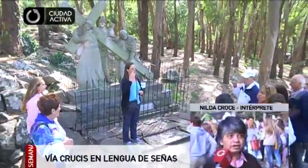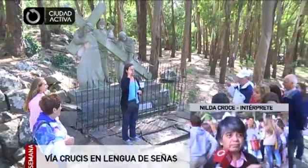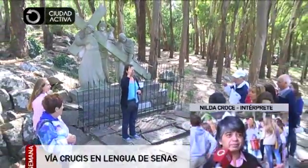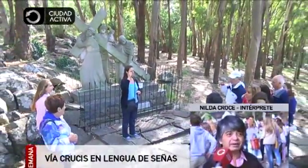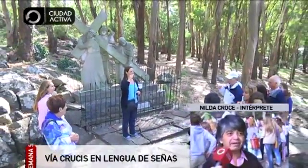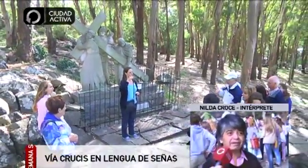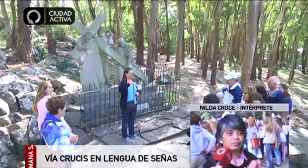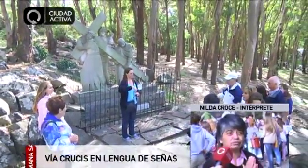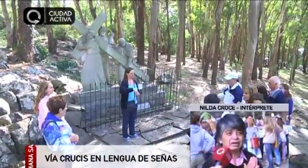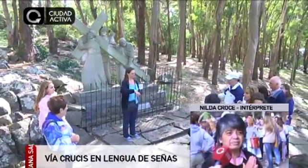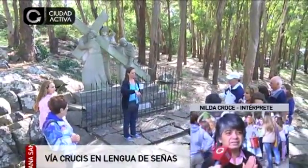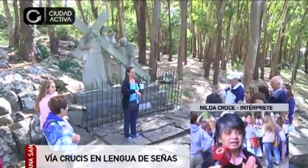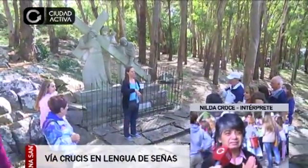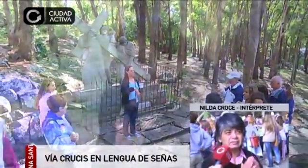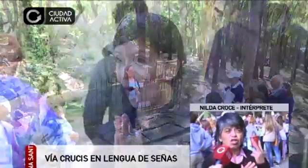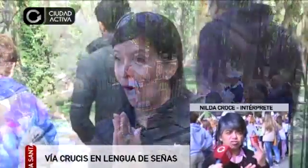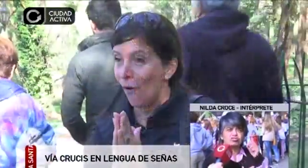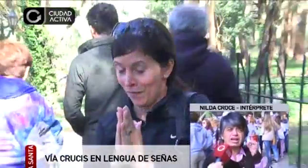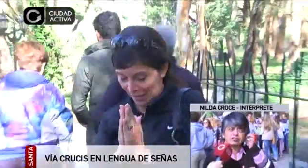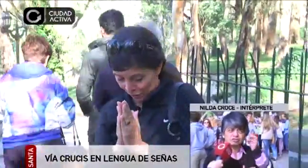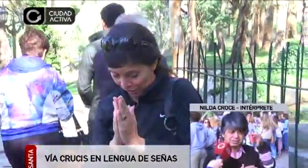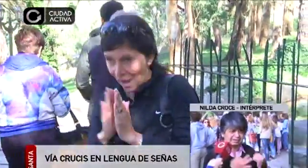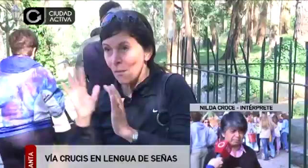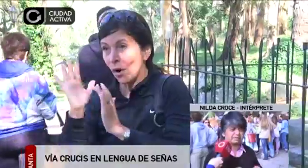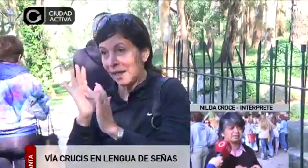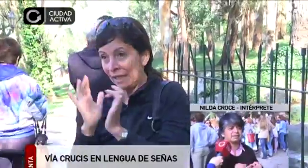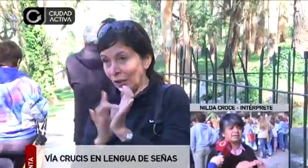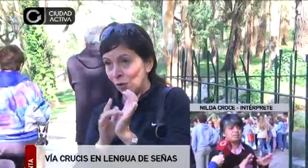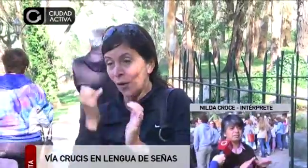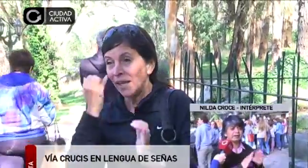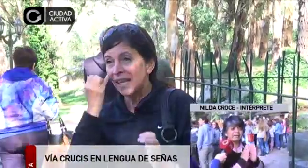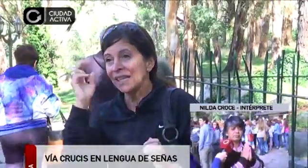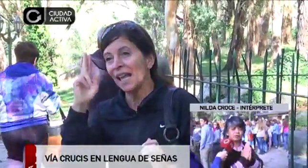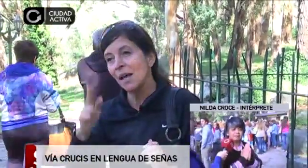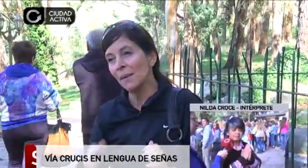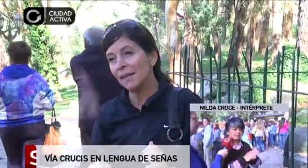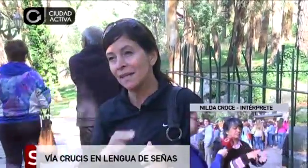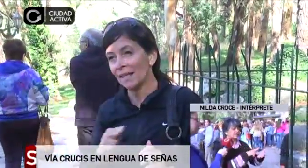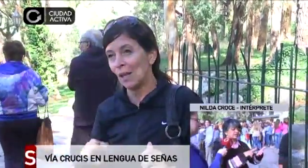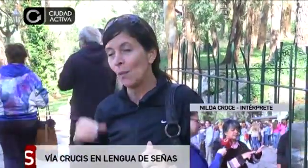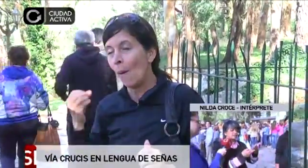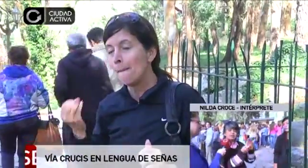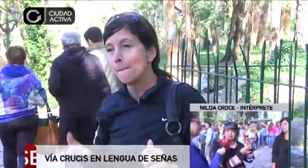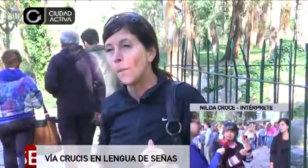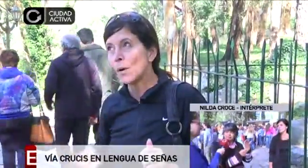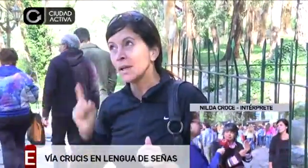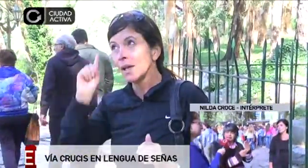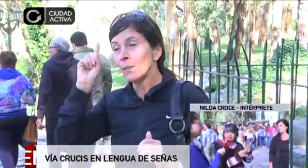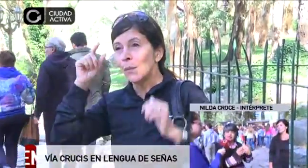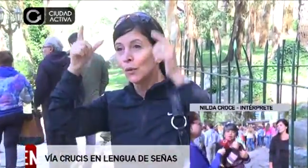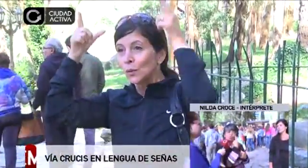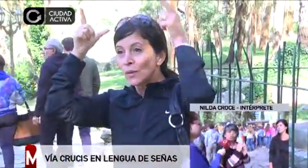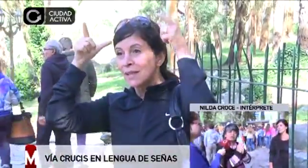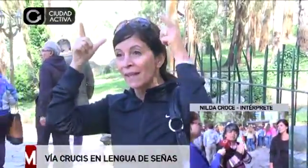con Jorge preparábamos la misa, 2 años exactamente. Preparábamos la misa leyendo la